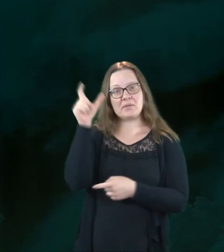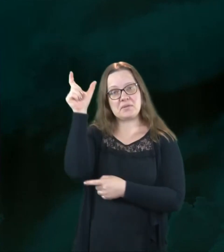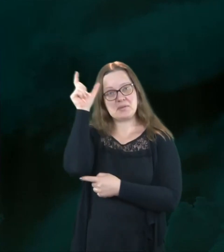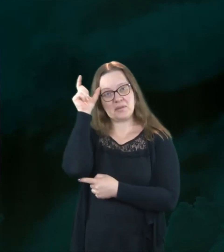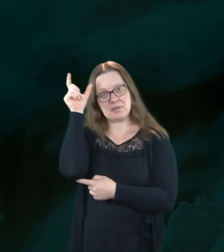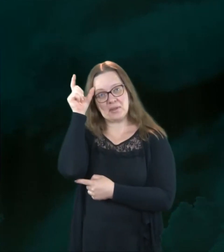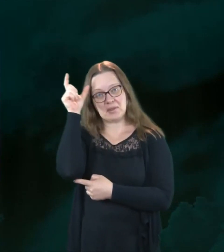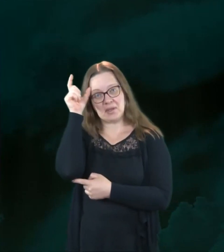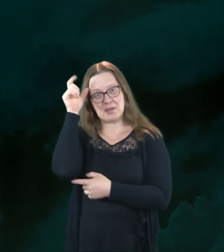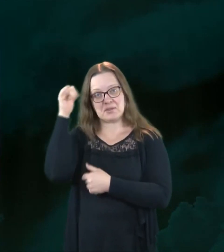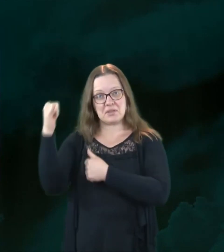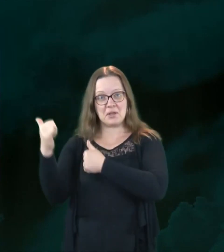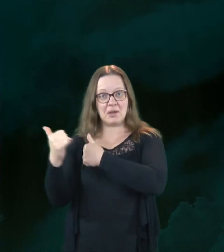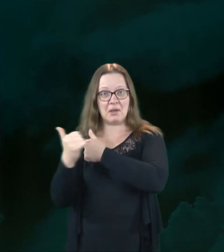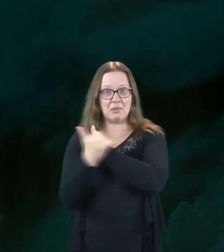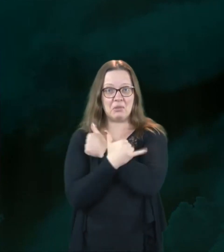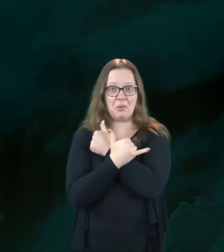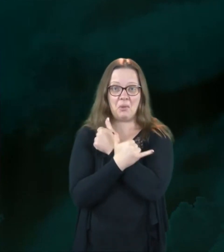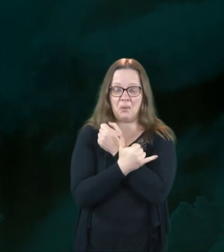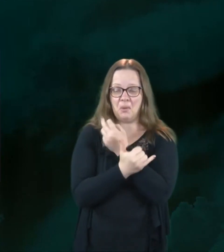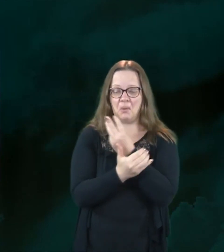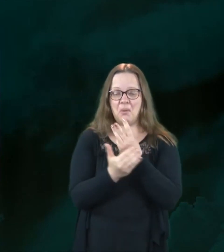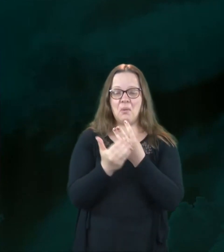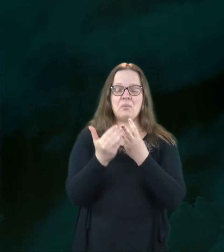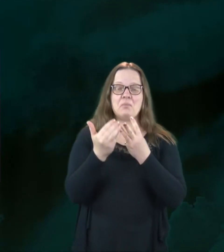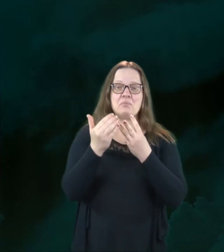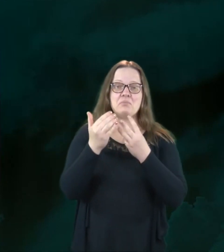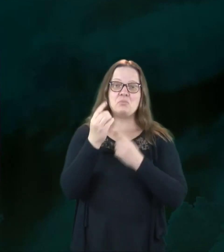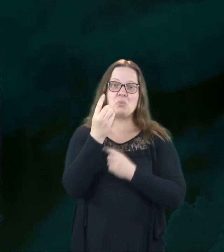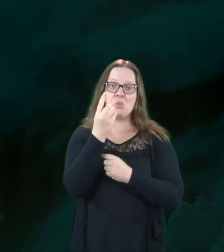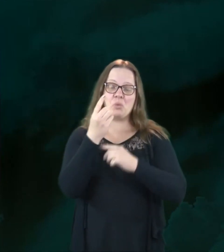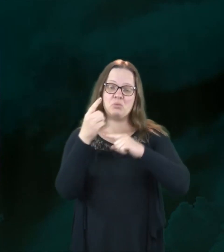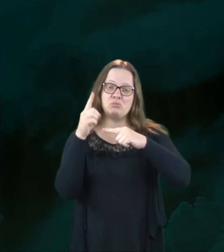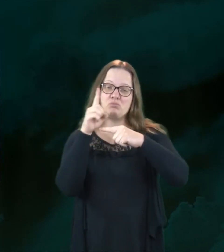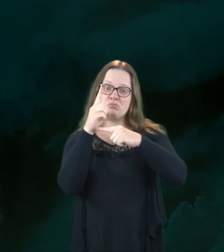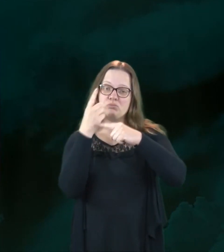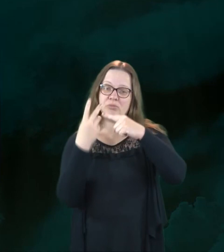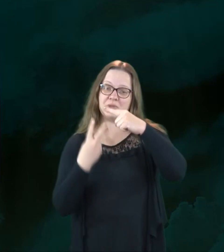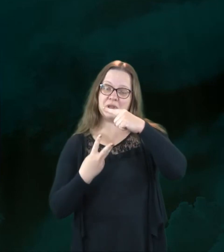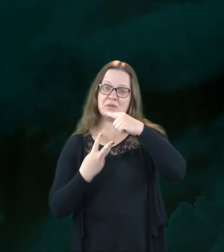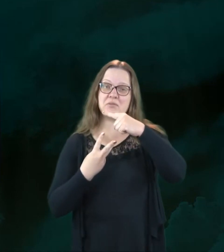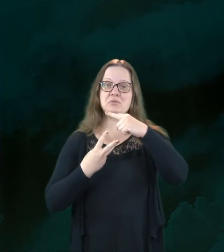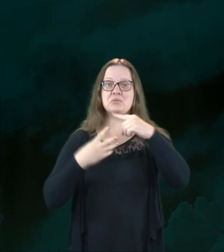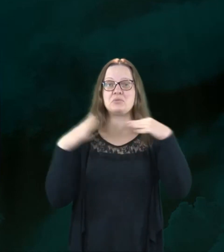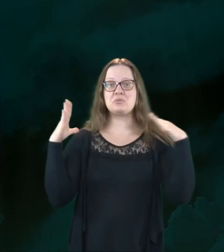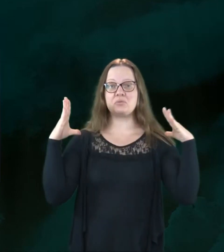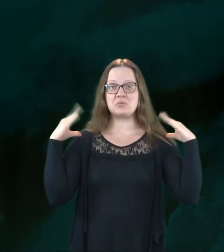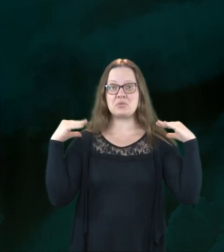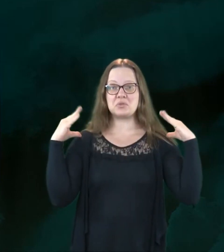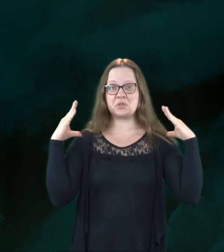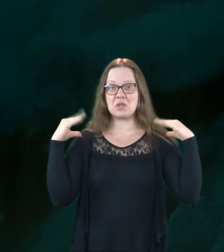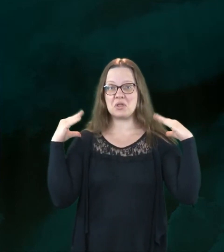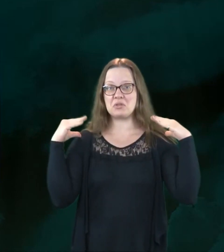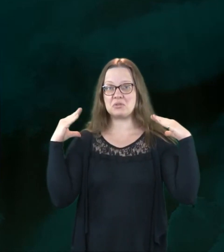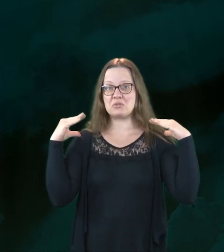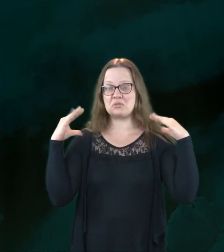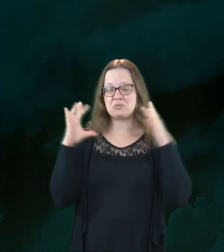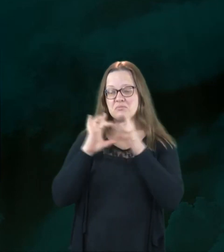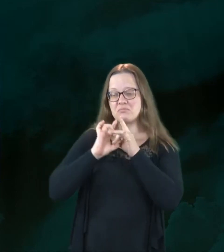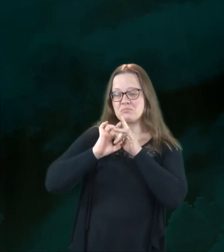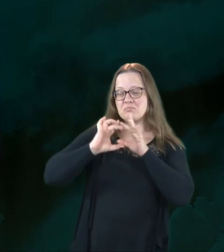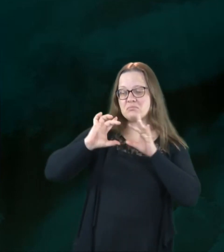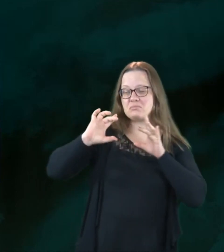essa parte toda se desconectou de Deus, desconectou de